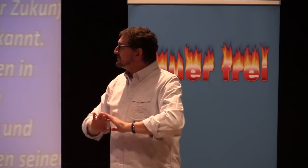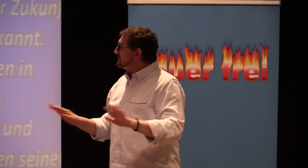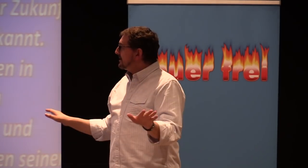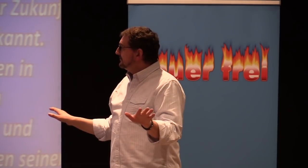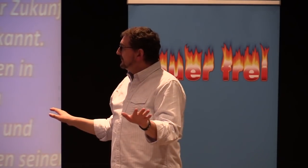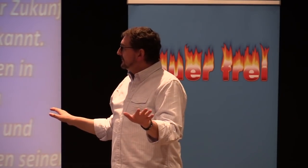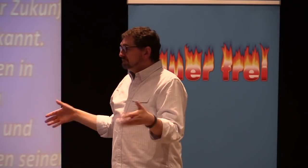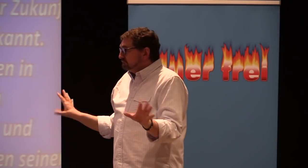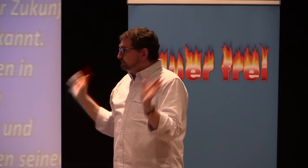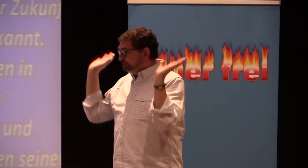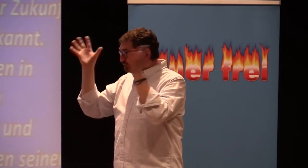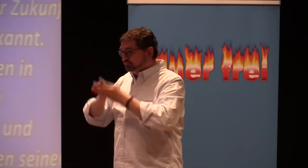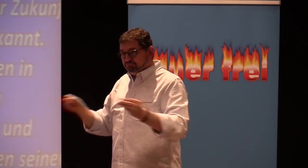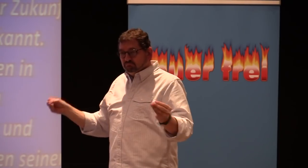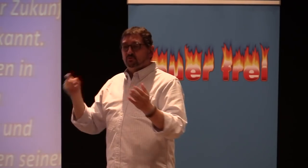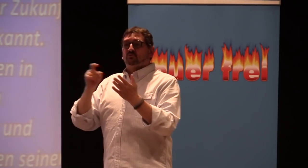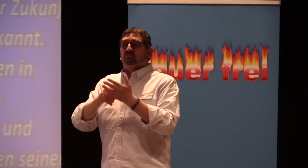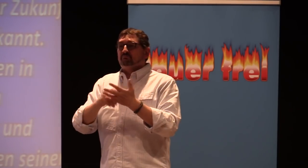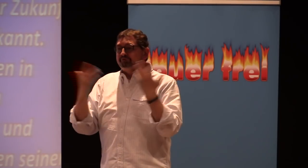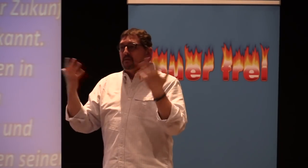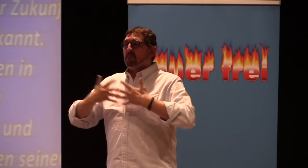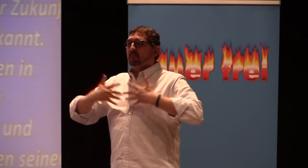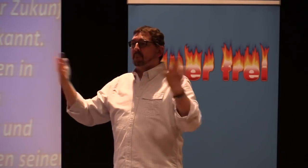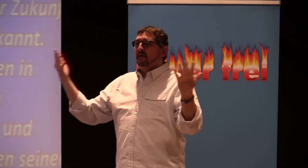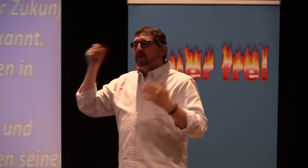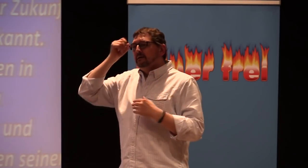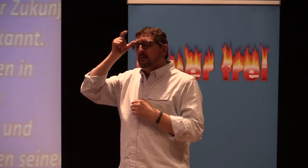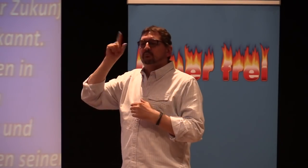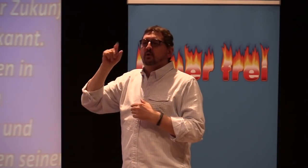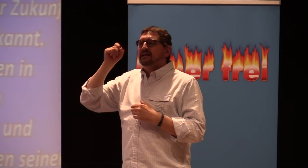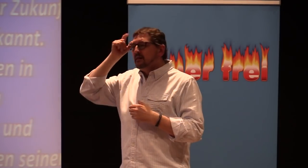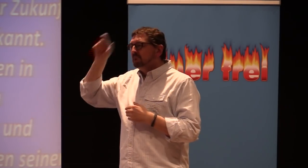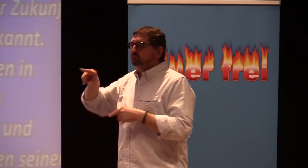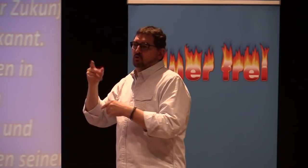weltweit. Also dass es die so einfach gar nicht mehr gibt und